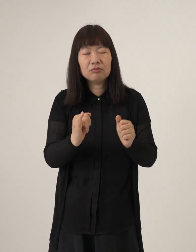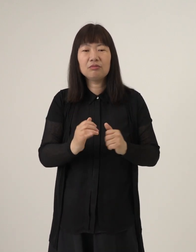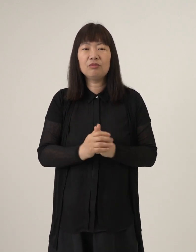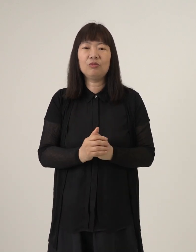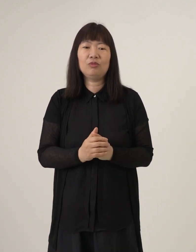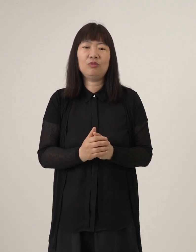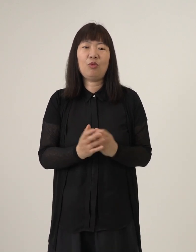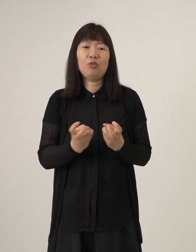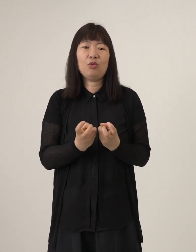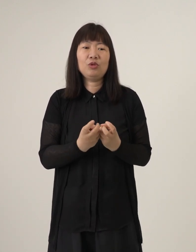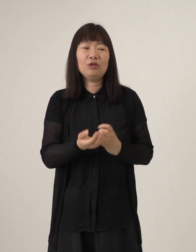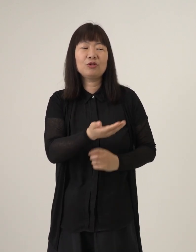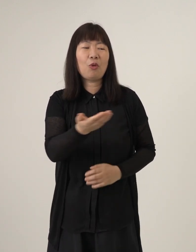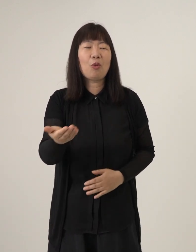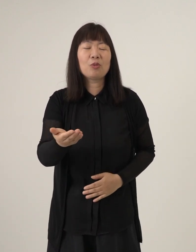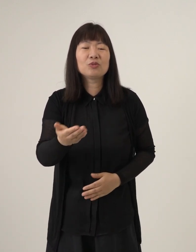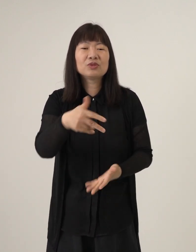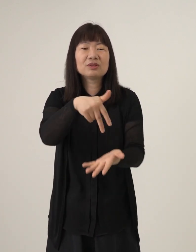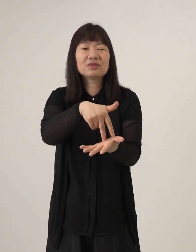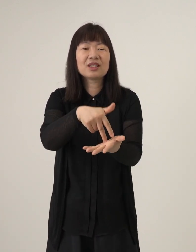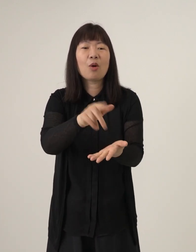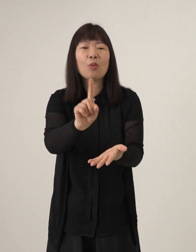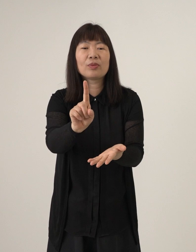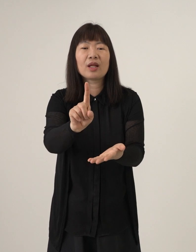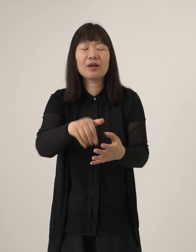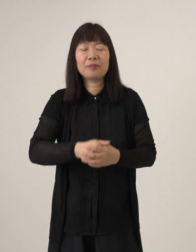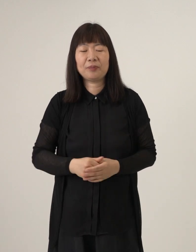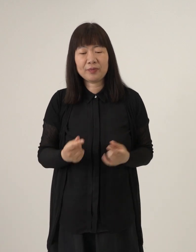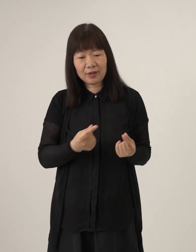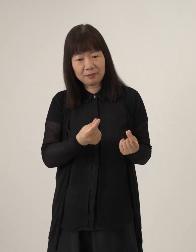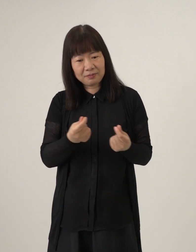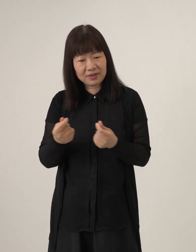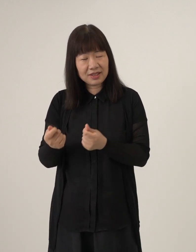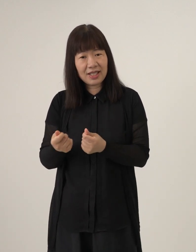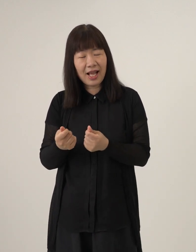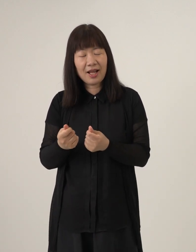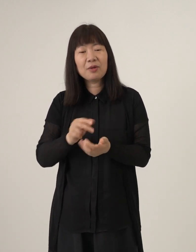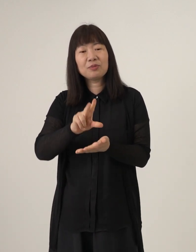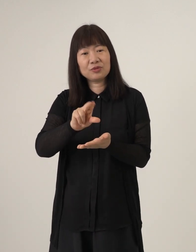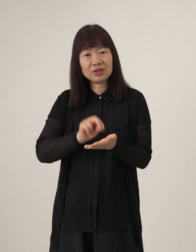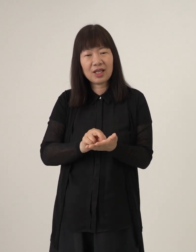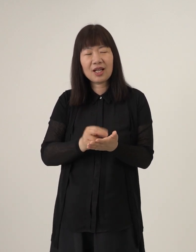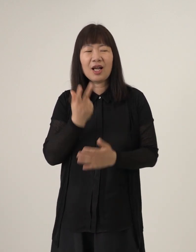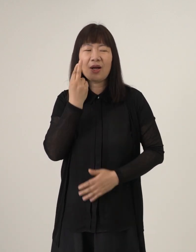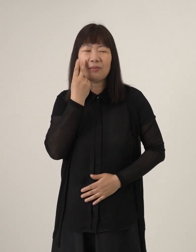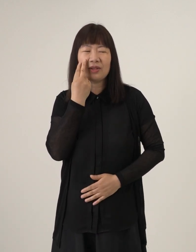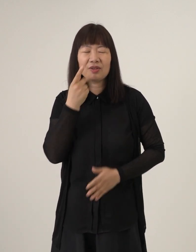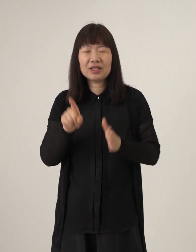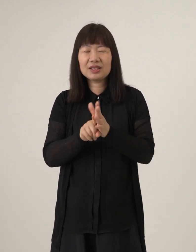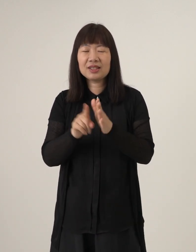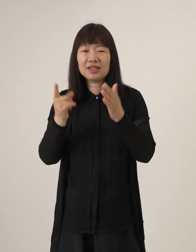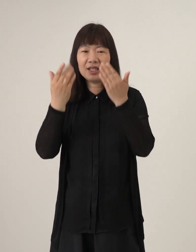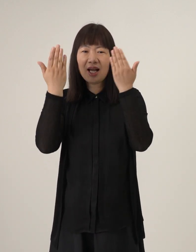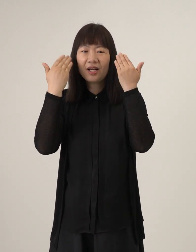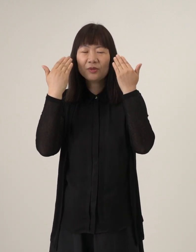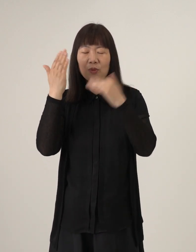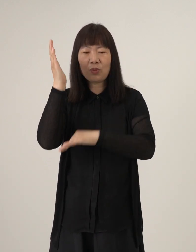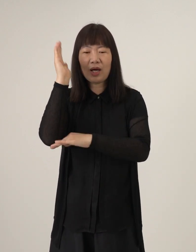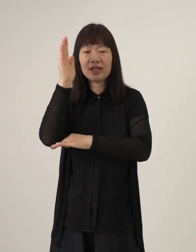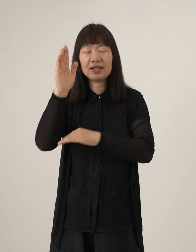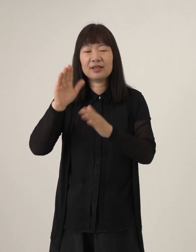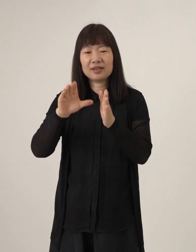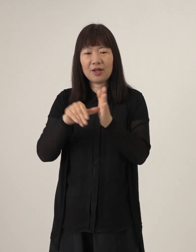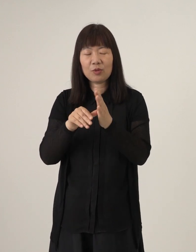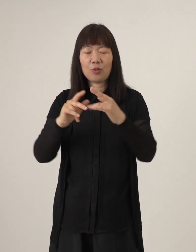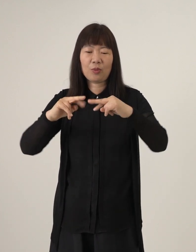어떡하겠어요? 여러분들 같으면. 이런 유사한 논쟁이 미국 신학교 강의실에서도 종종